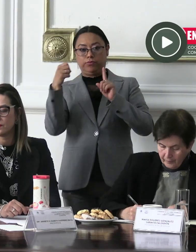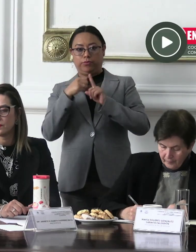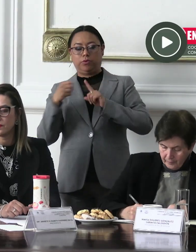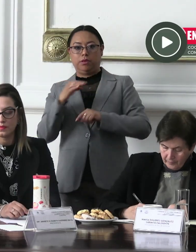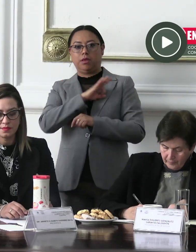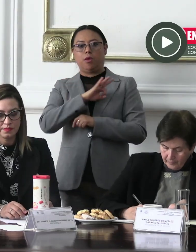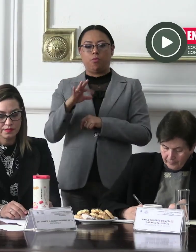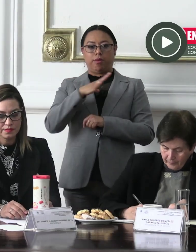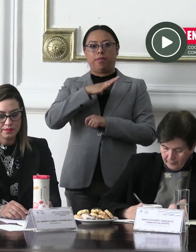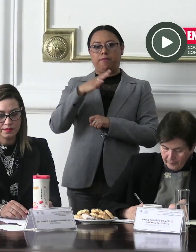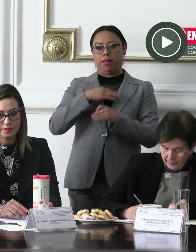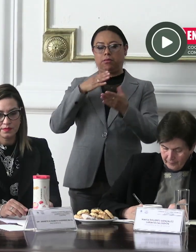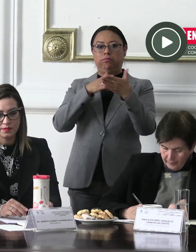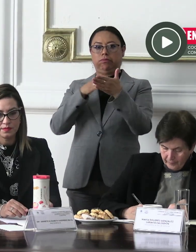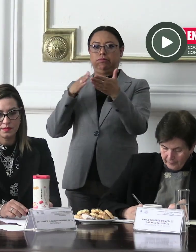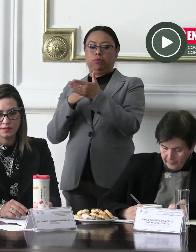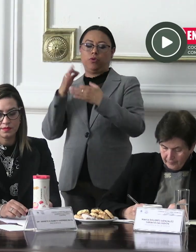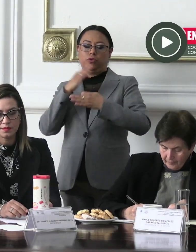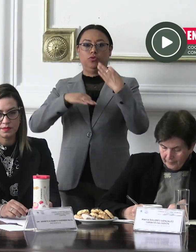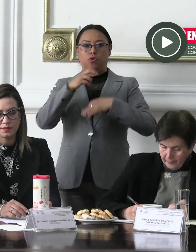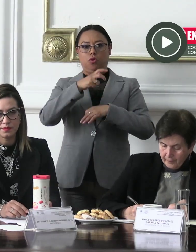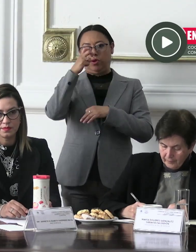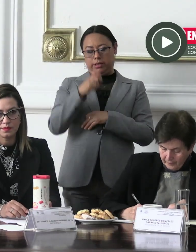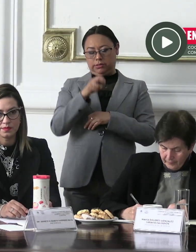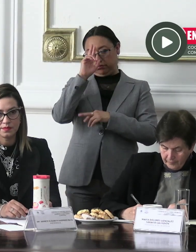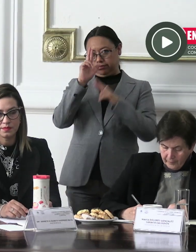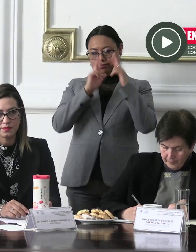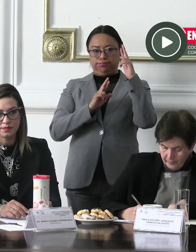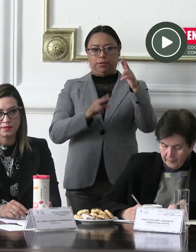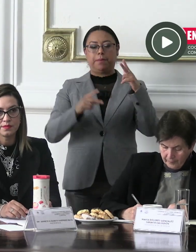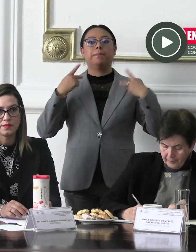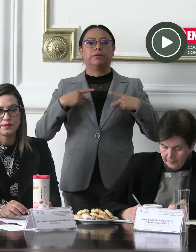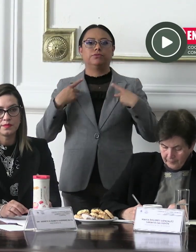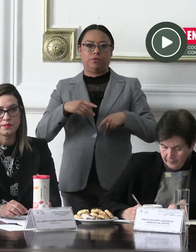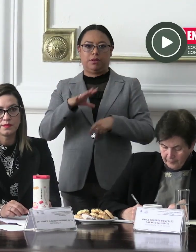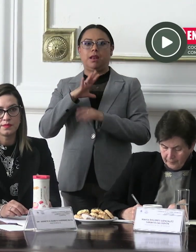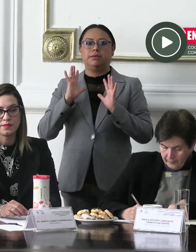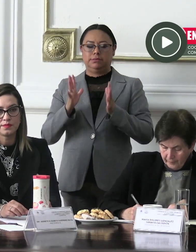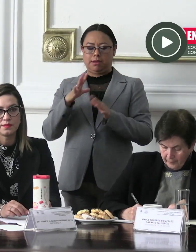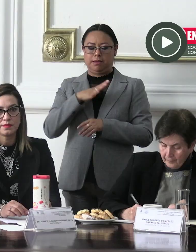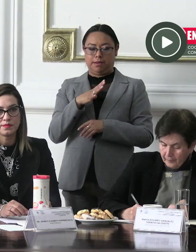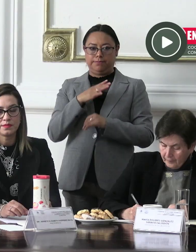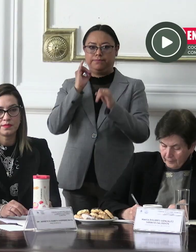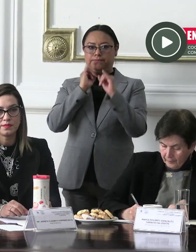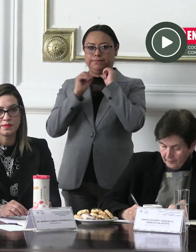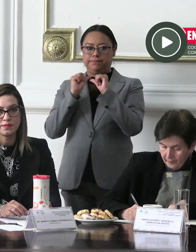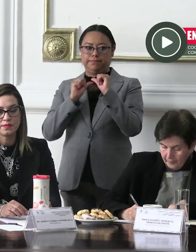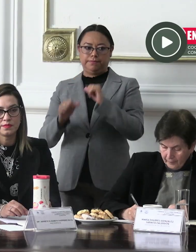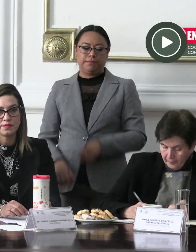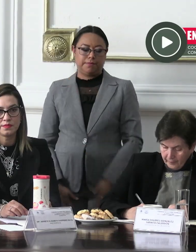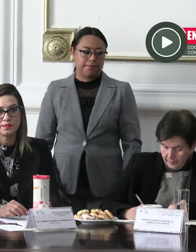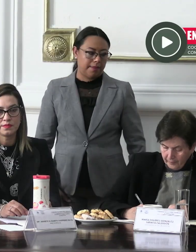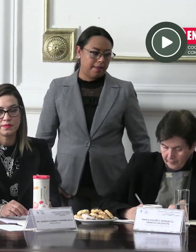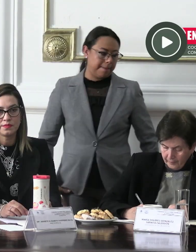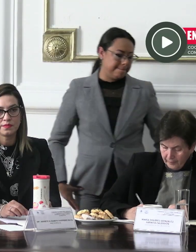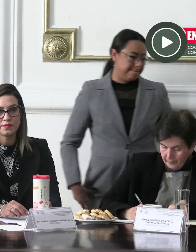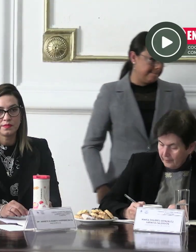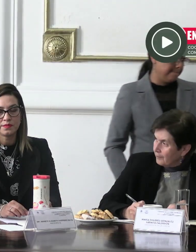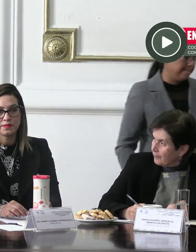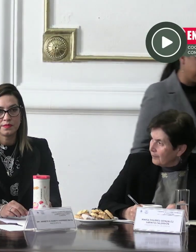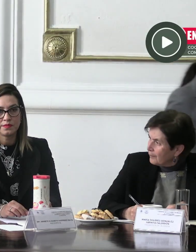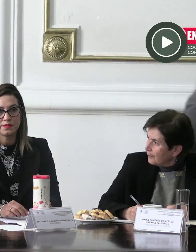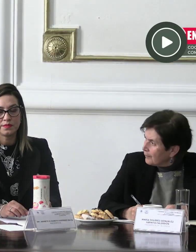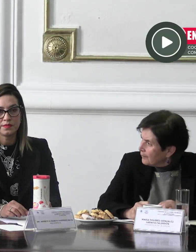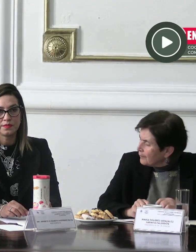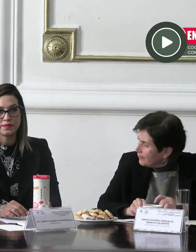eliminen las barreras que vulneran la dignidad de las personas. Como es de su conocimiento, este